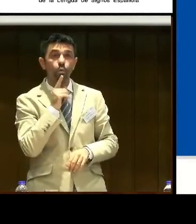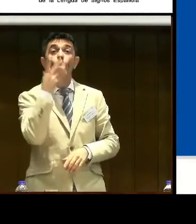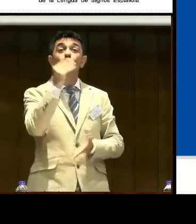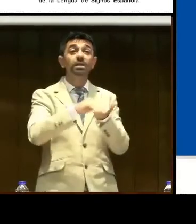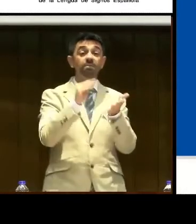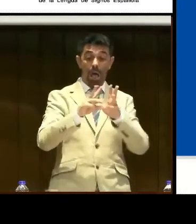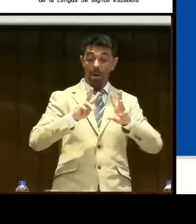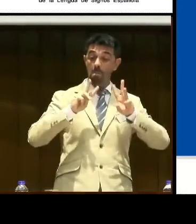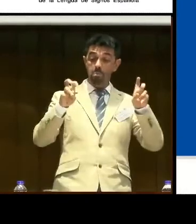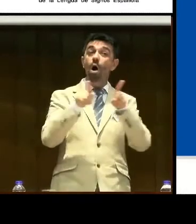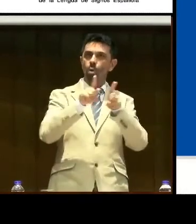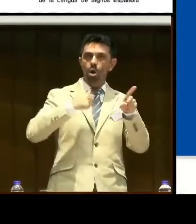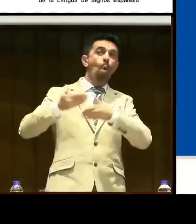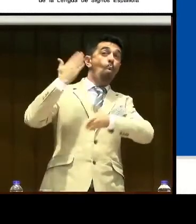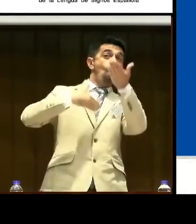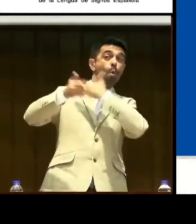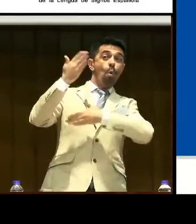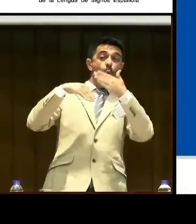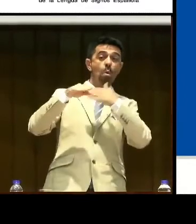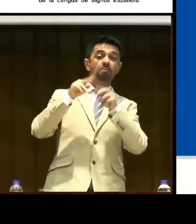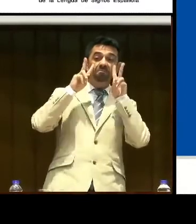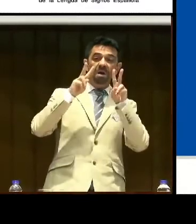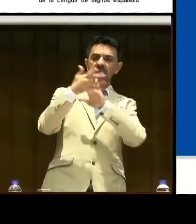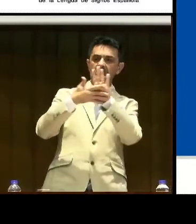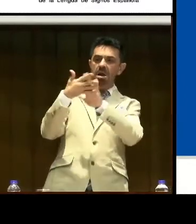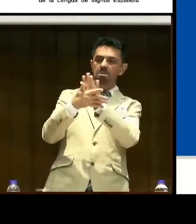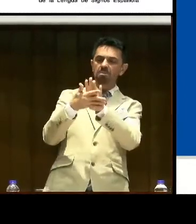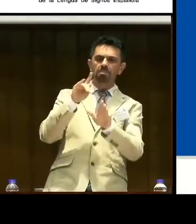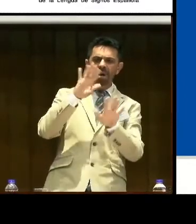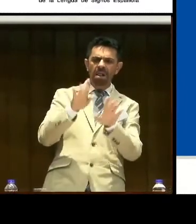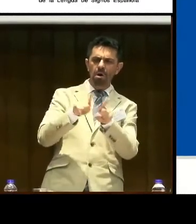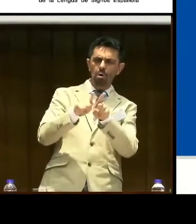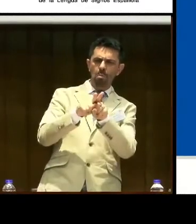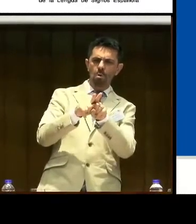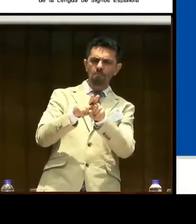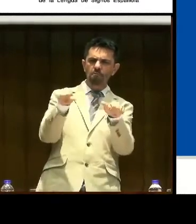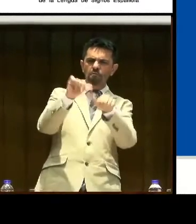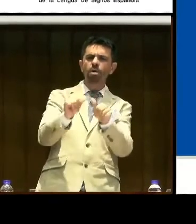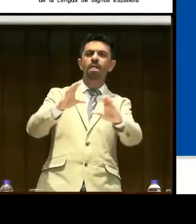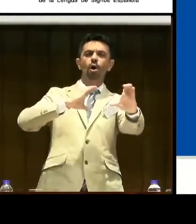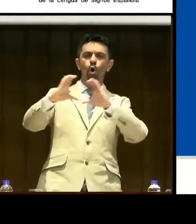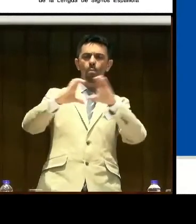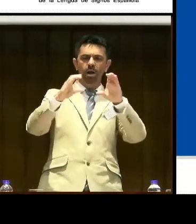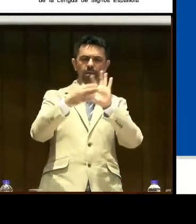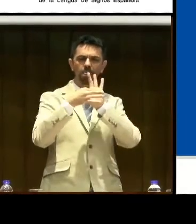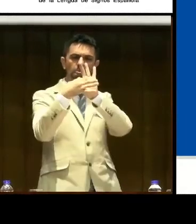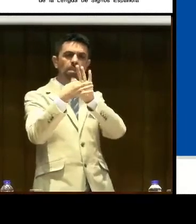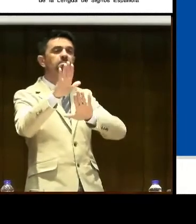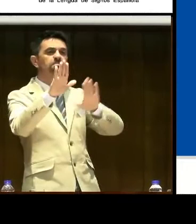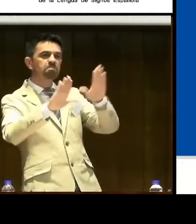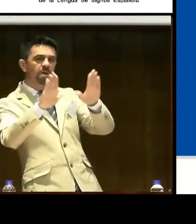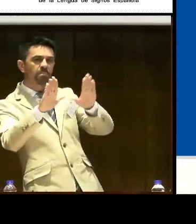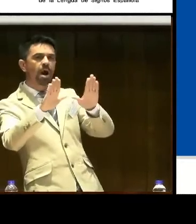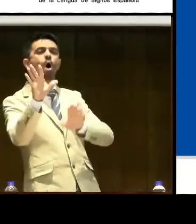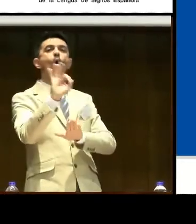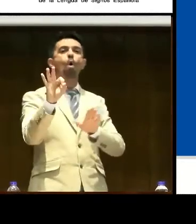llega pensando, como yo mismo hice en su día, que son medios de comunicación ligados a la pantomima